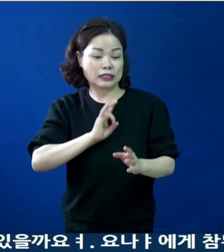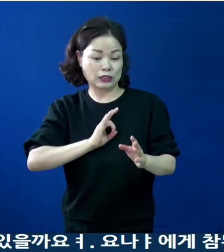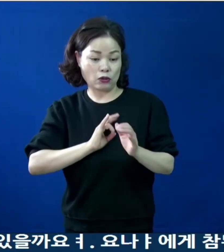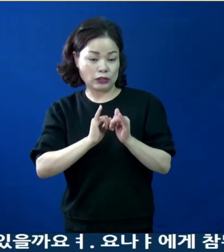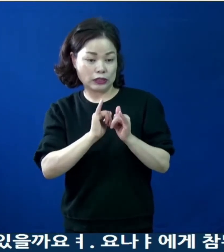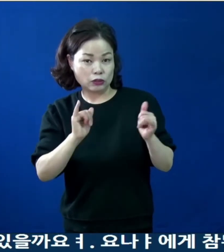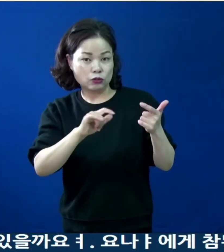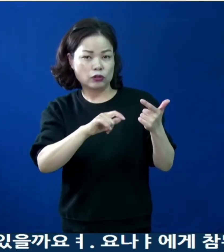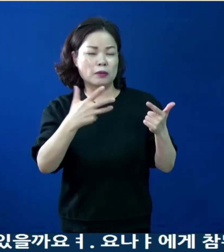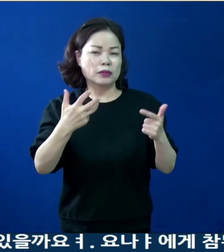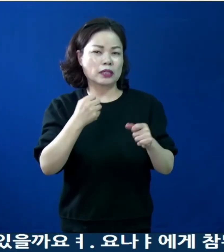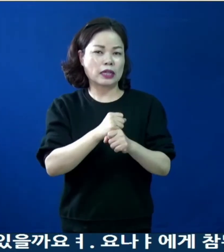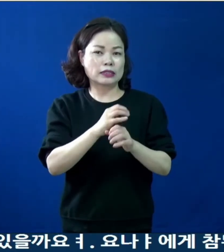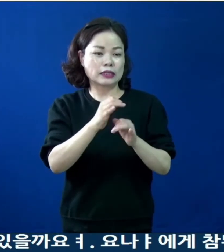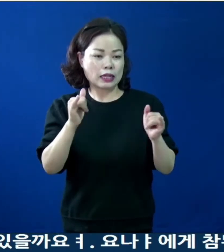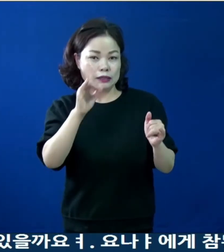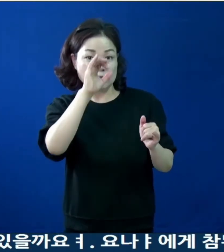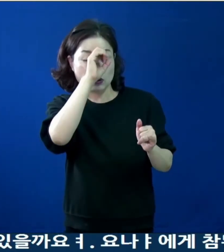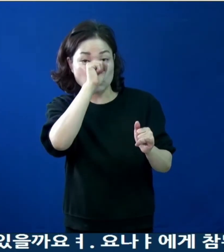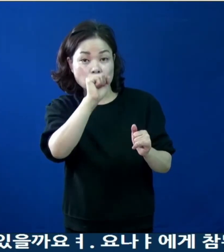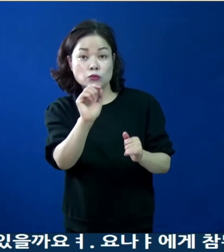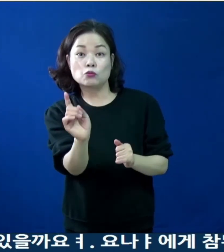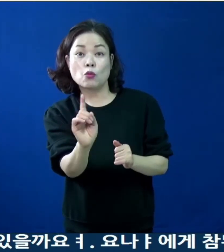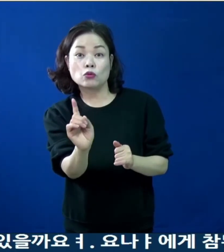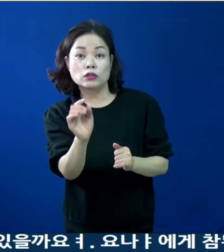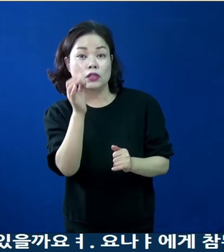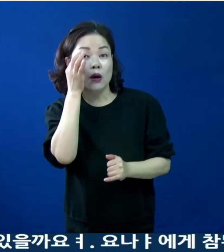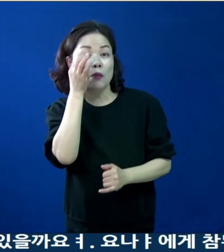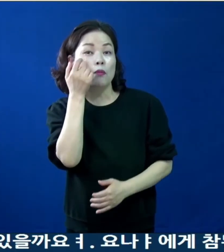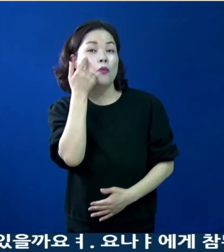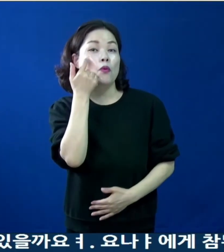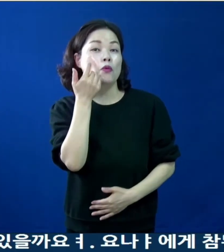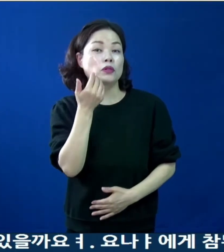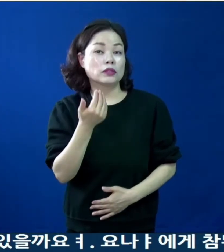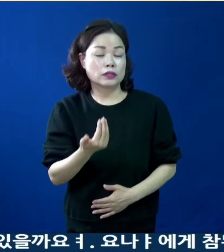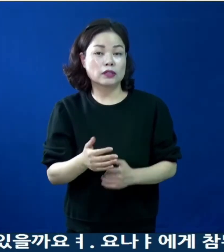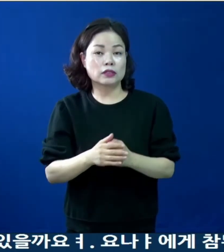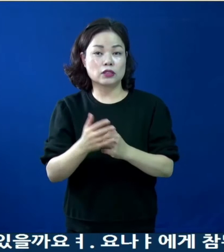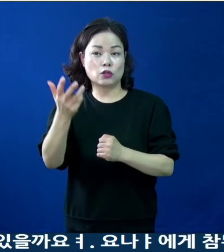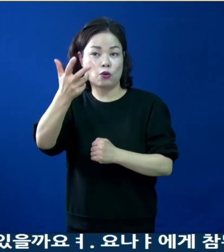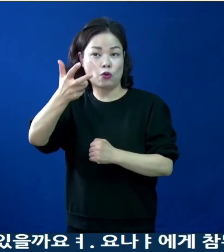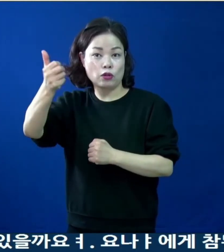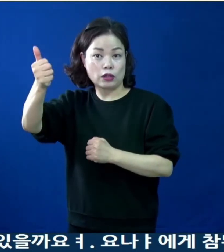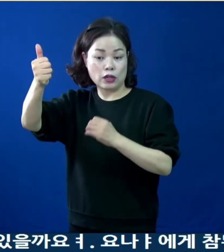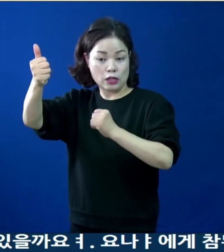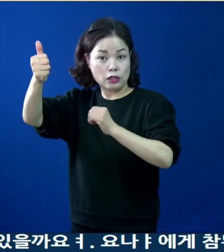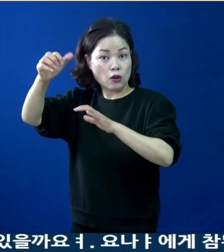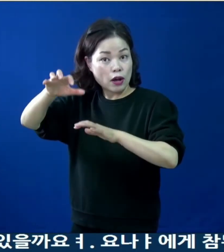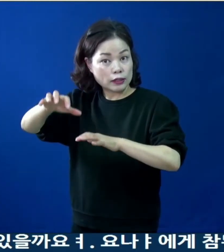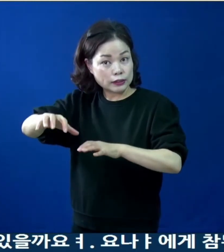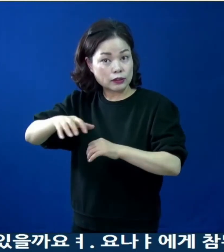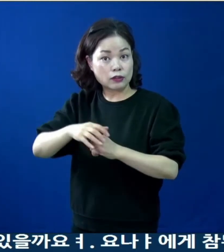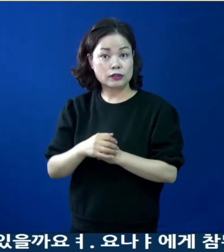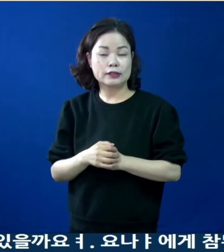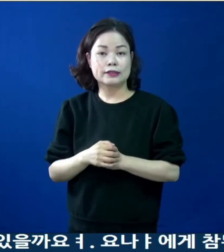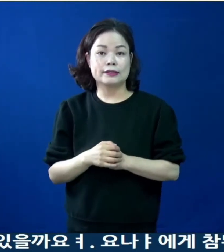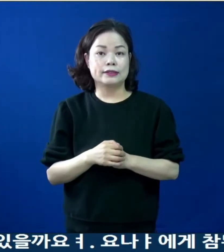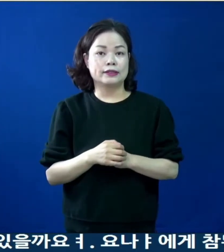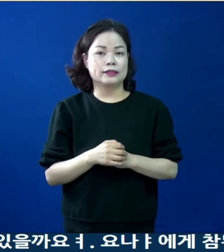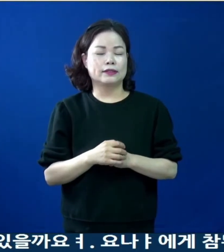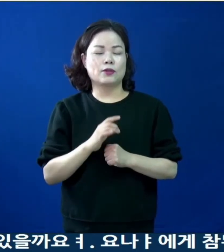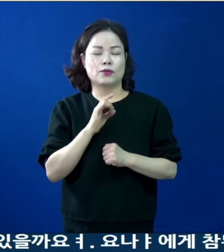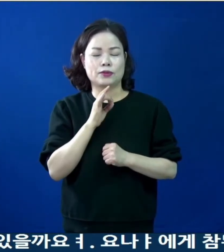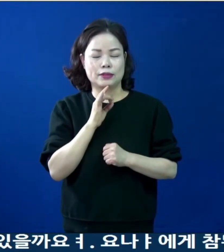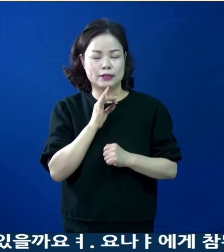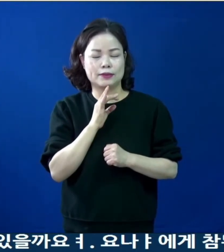말씀에 사람아 주께서 선한 것이 무엇임을 내게 보이셨나니 여호와께서 내게 구하시는 것은